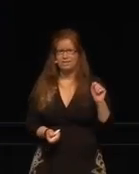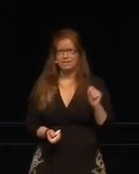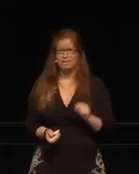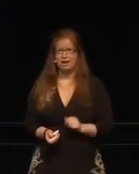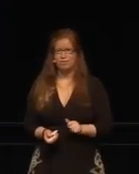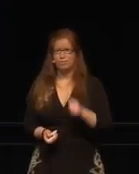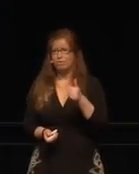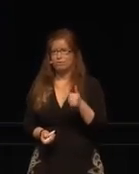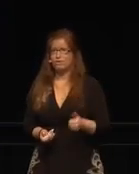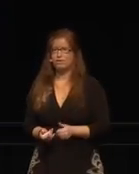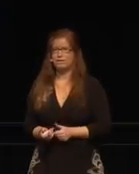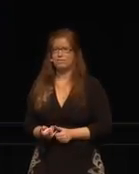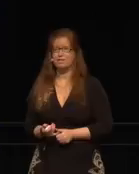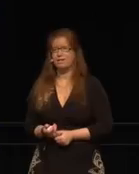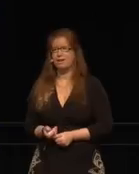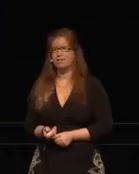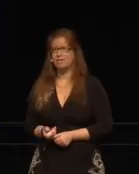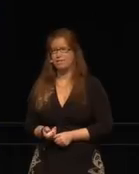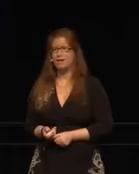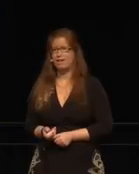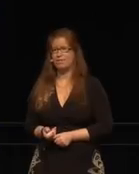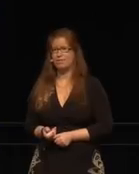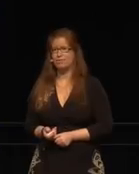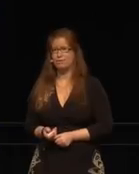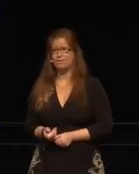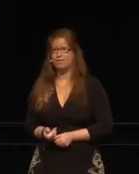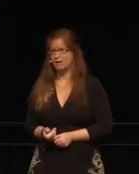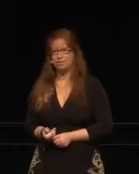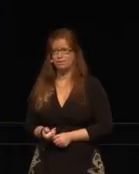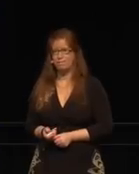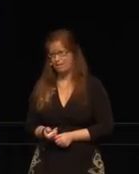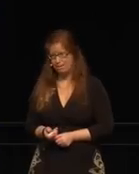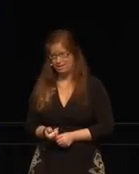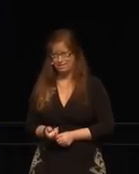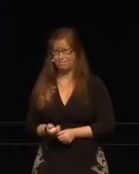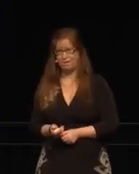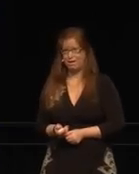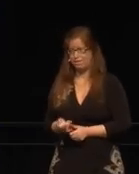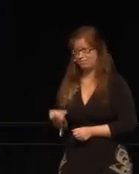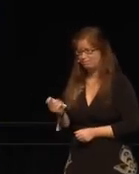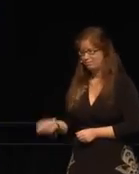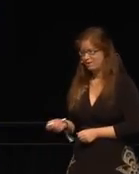antes. Este frigorífico envió